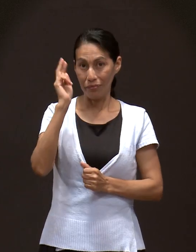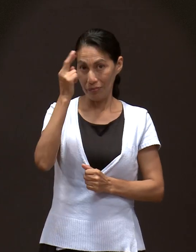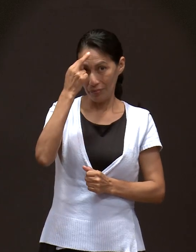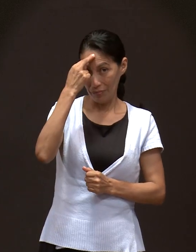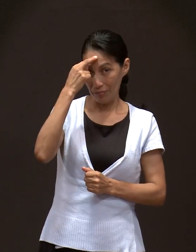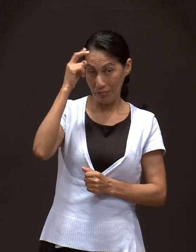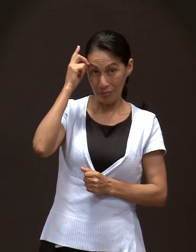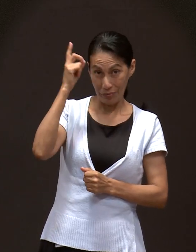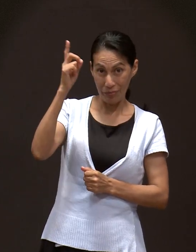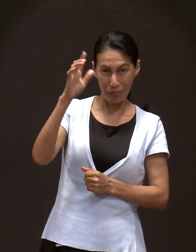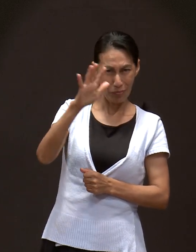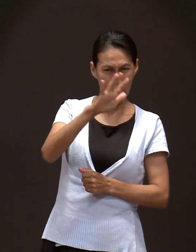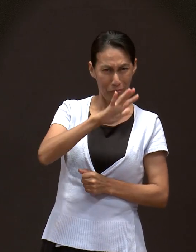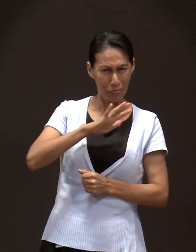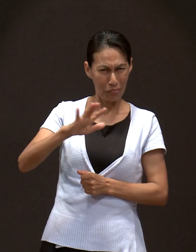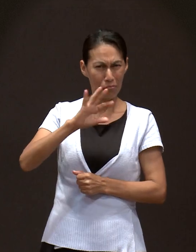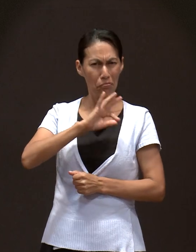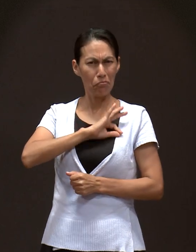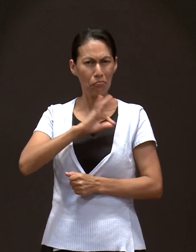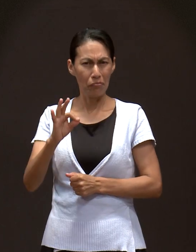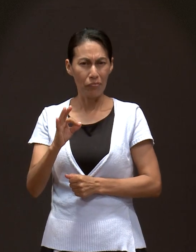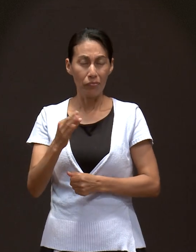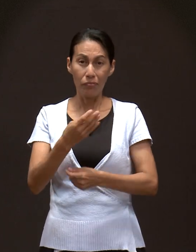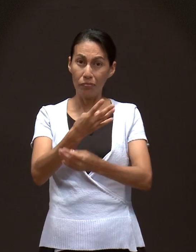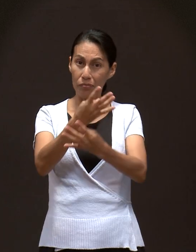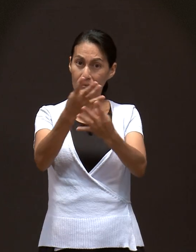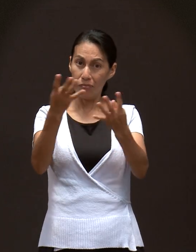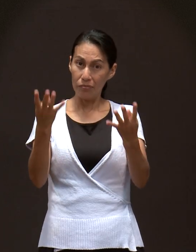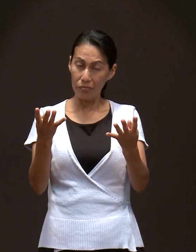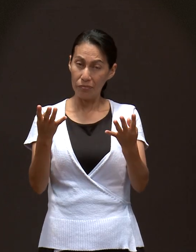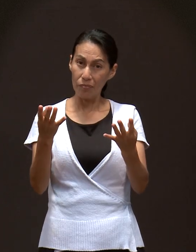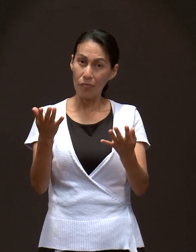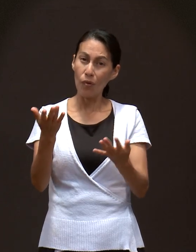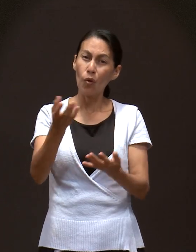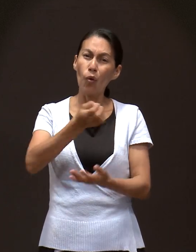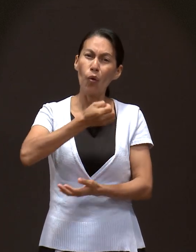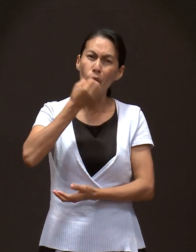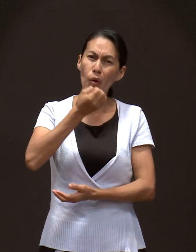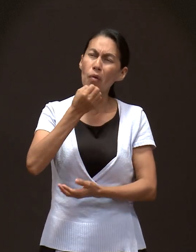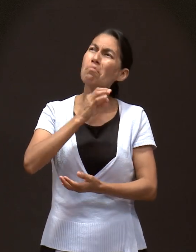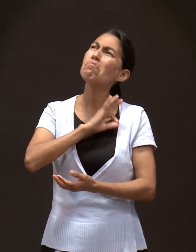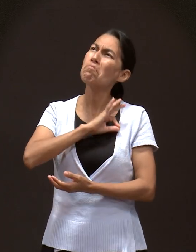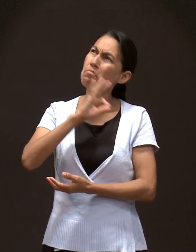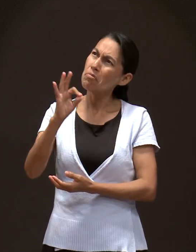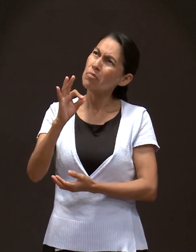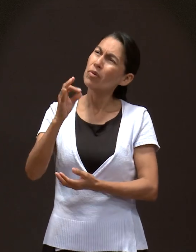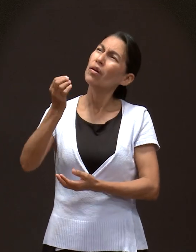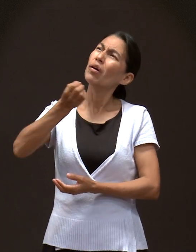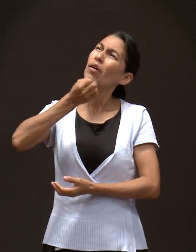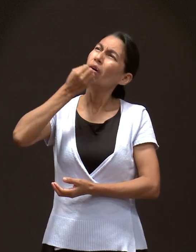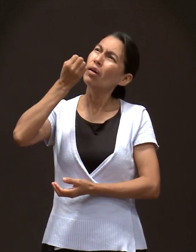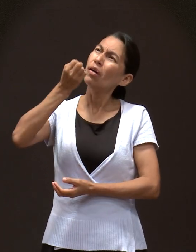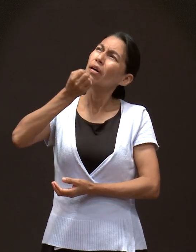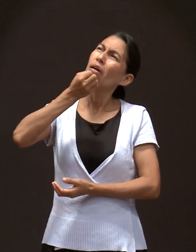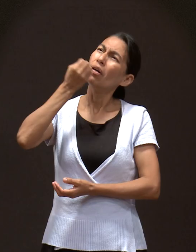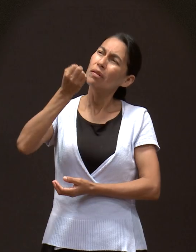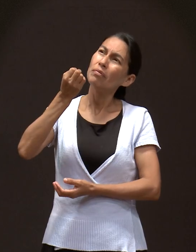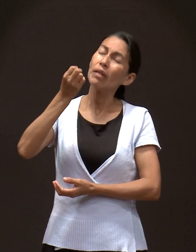Dios de lo imposible está al acceso de todos nosotros. La puerta del cielo está abierta.